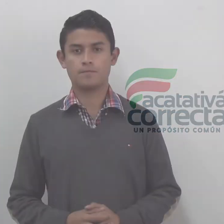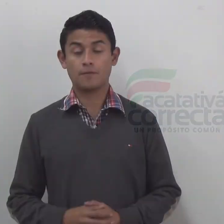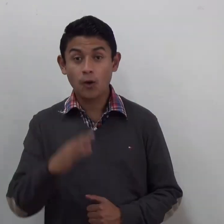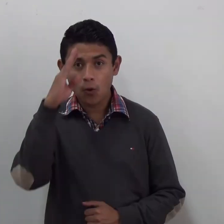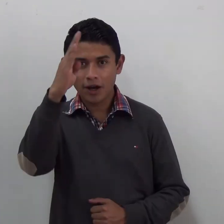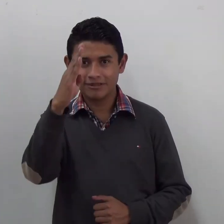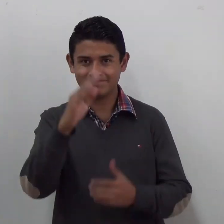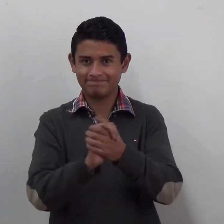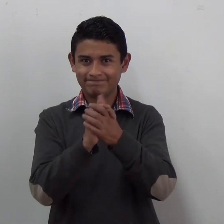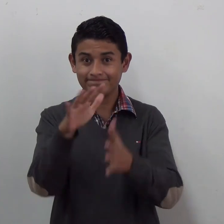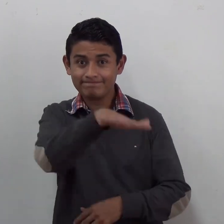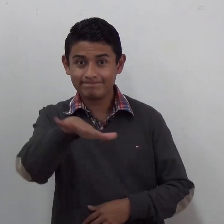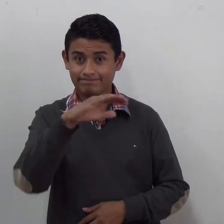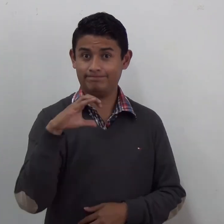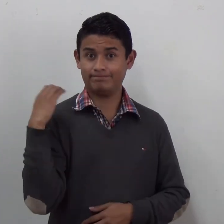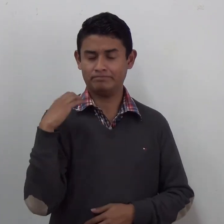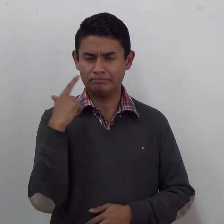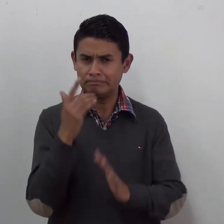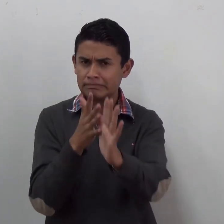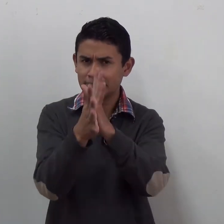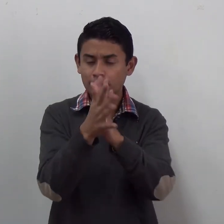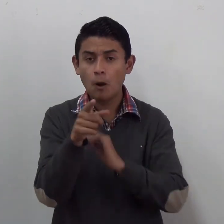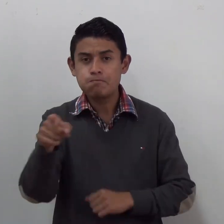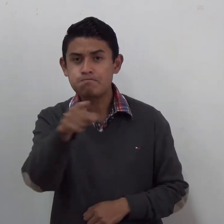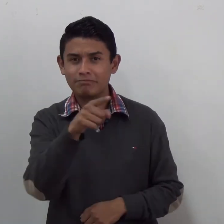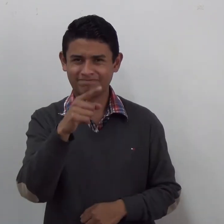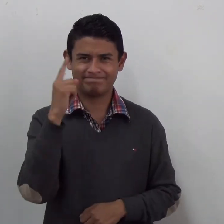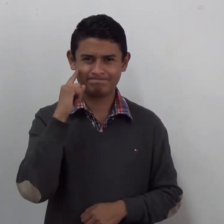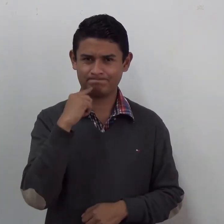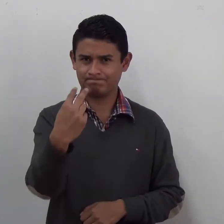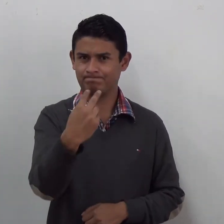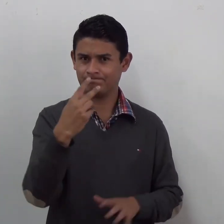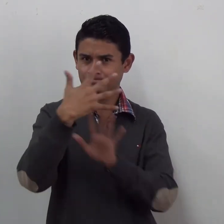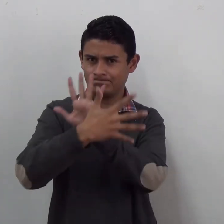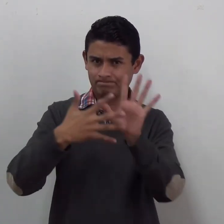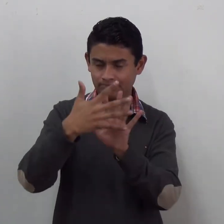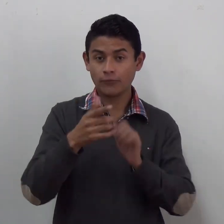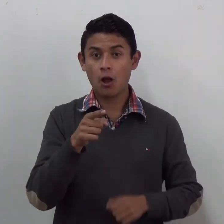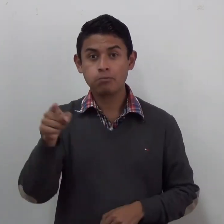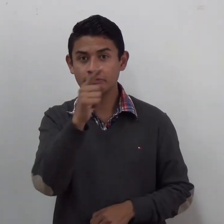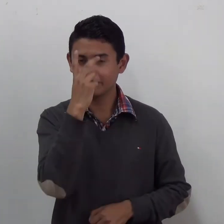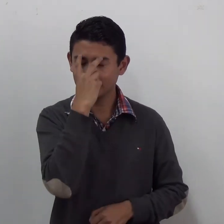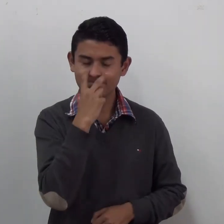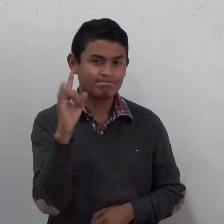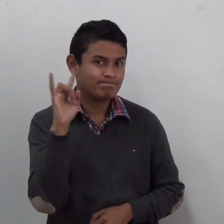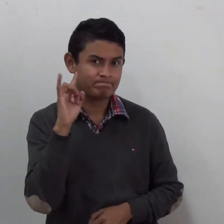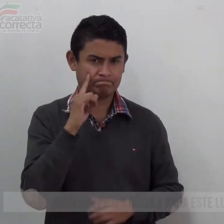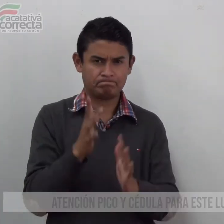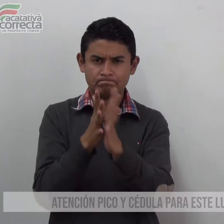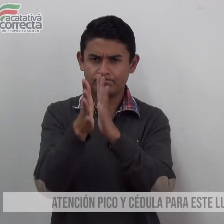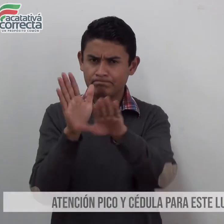Hola a toda la comunidad de Facatativa, les tengo una información muy muy importante para todos para que estén atentos.